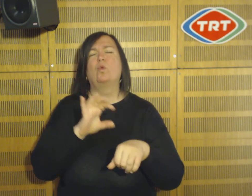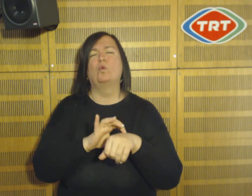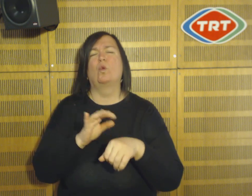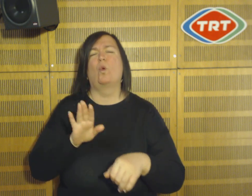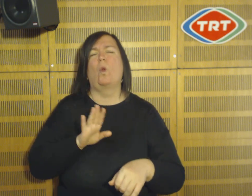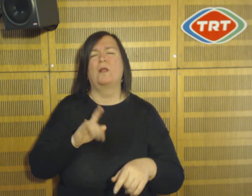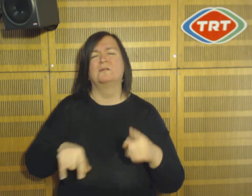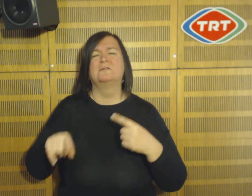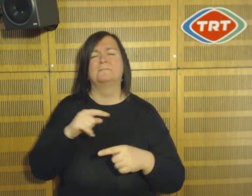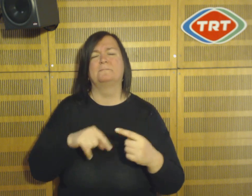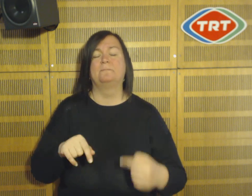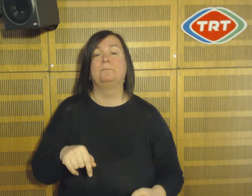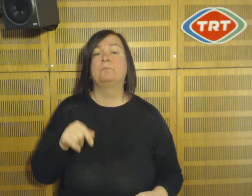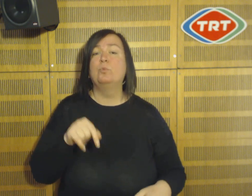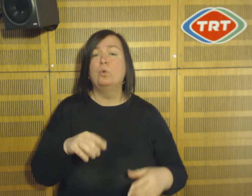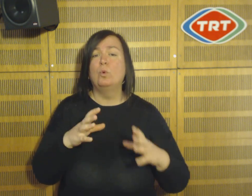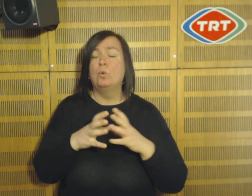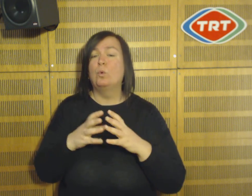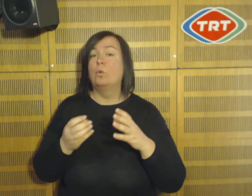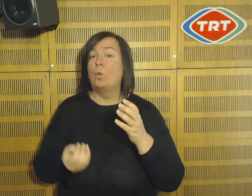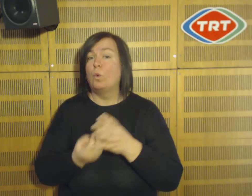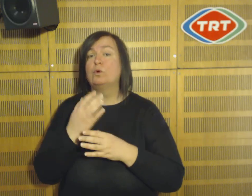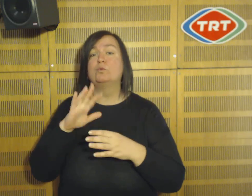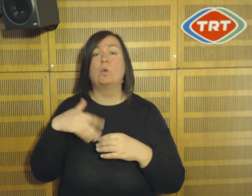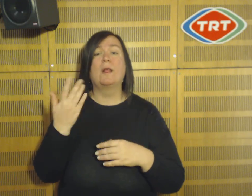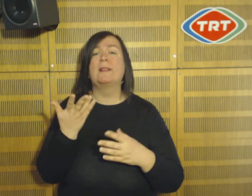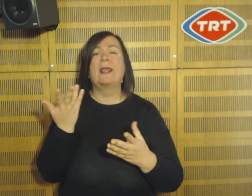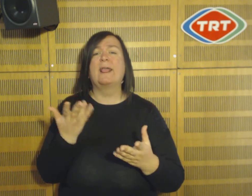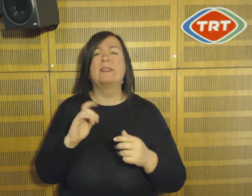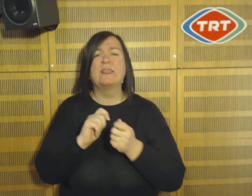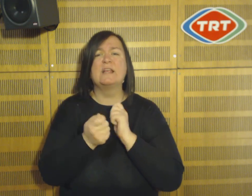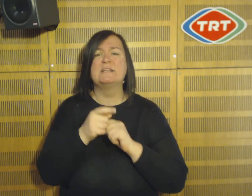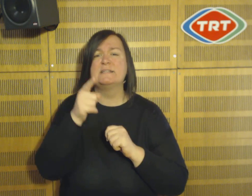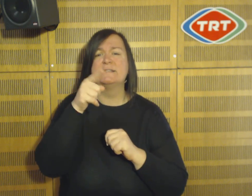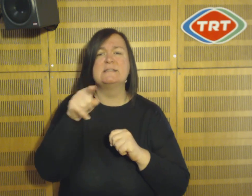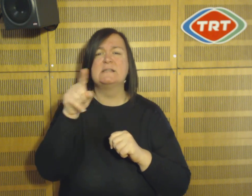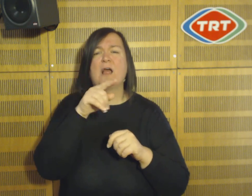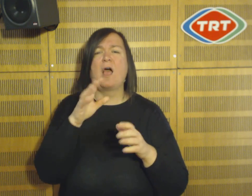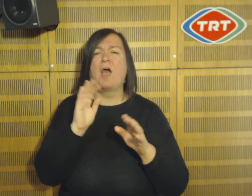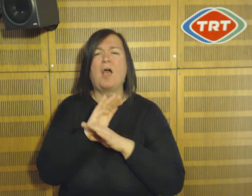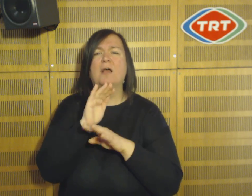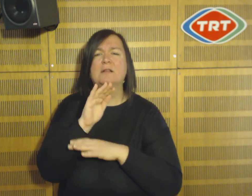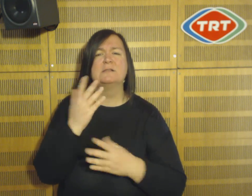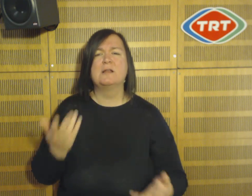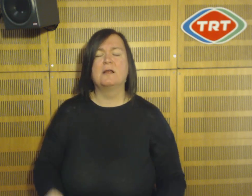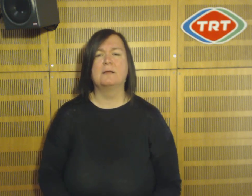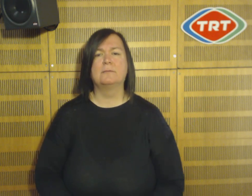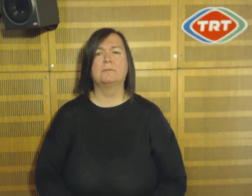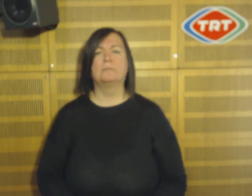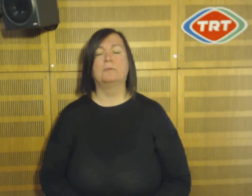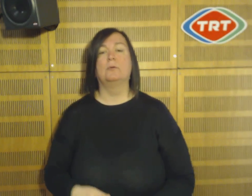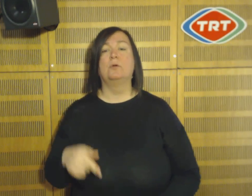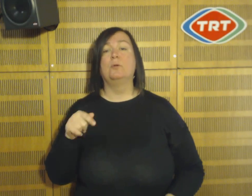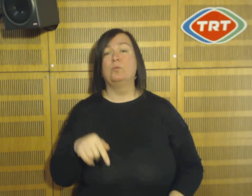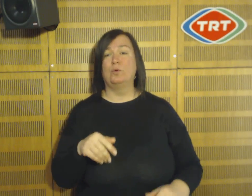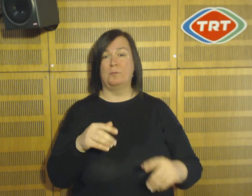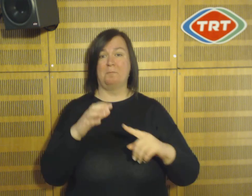Evet peki bu platform oluştuktan sonra neler değişti sizin hayatınızda Eee bu Platformu oluşturduktan sonra